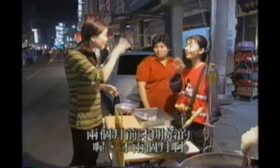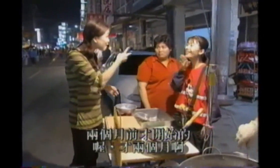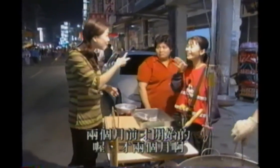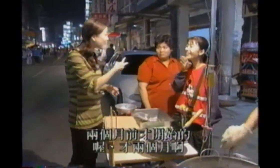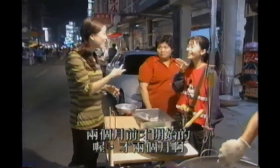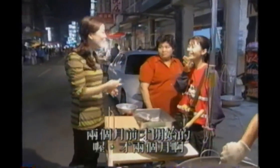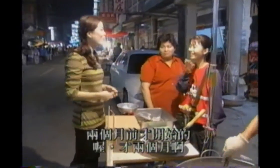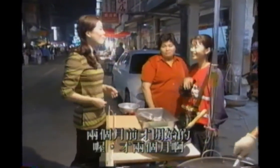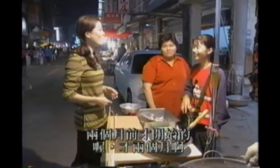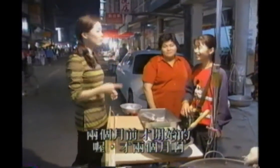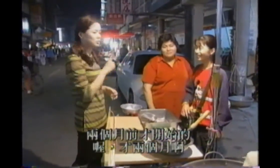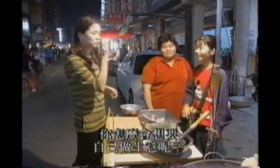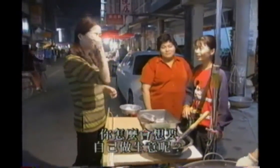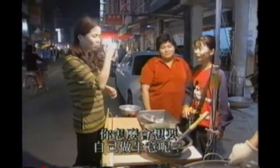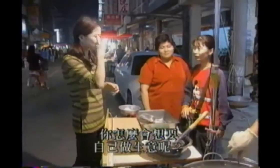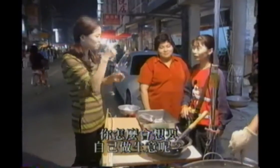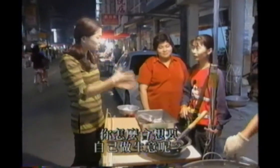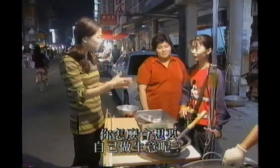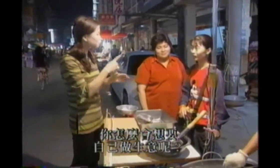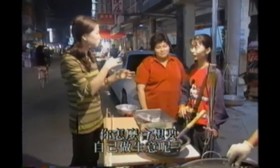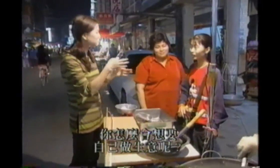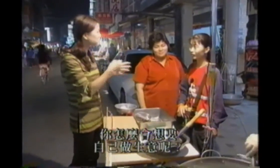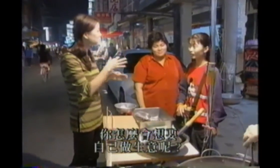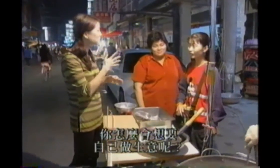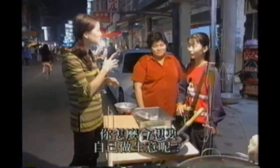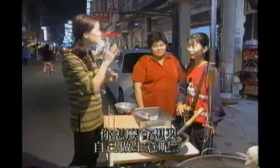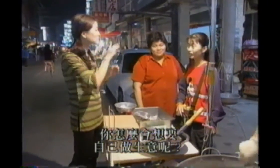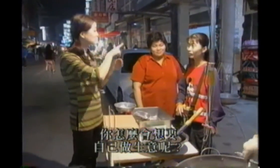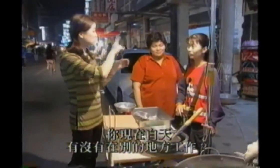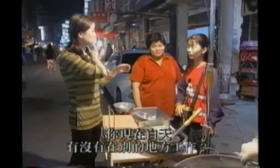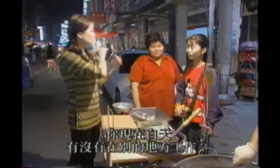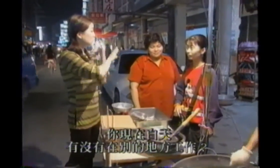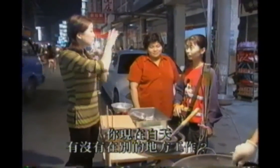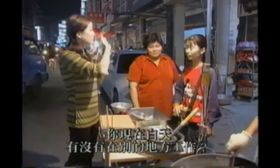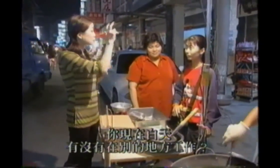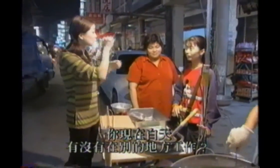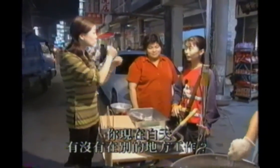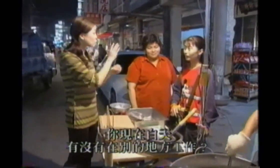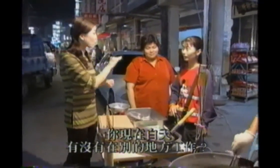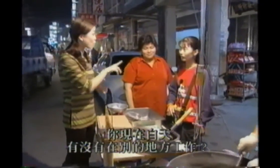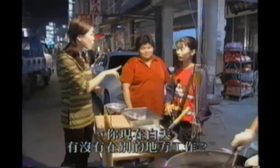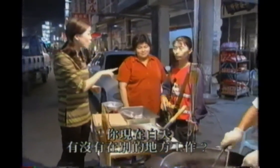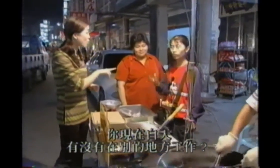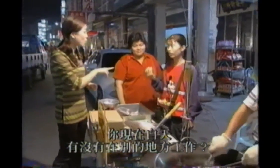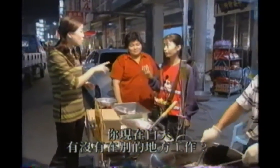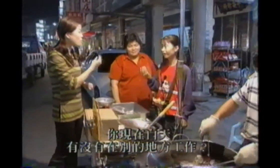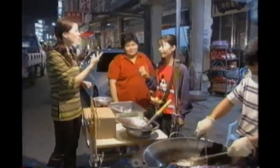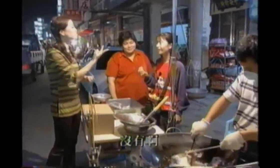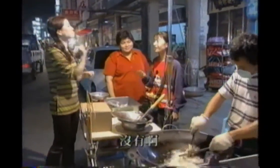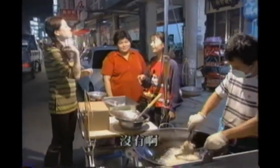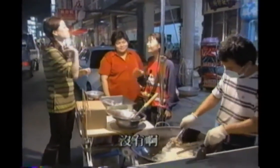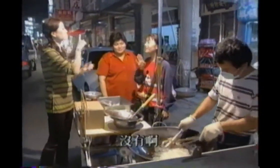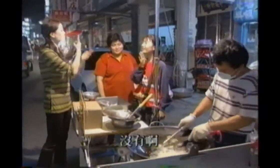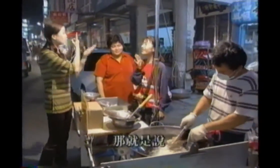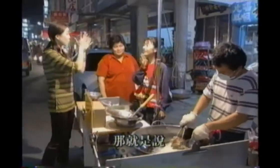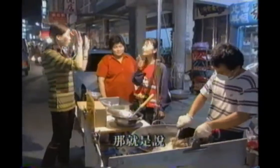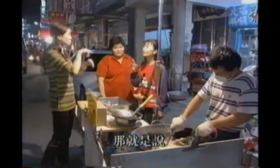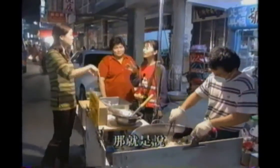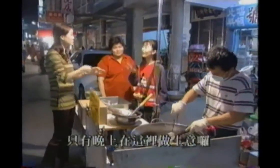才 两个月啊，你怎么会想要自己做生意呢？你现在白天有没有在别的地方工作？ 没有啊。 那就是说只